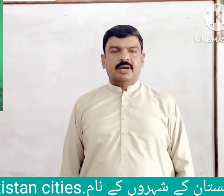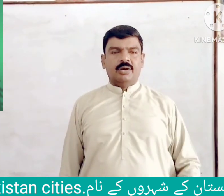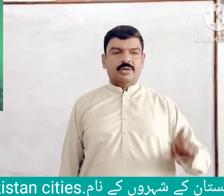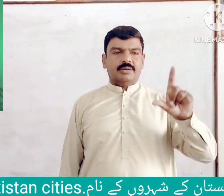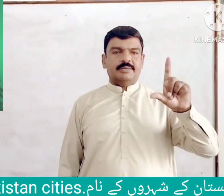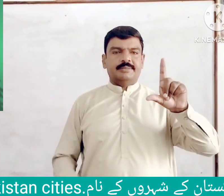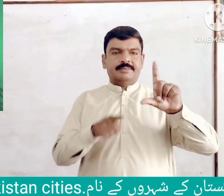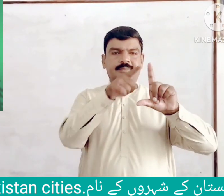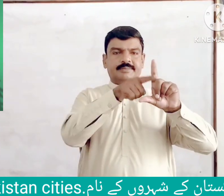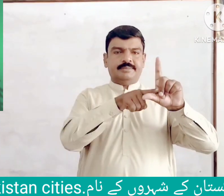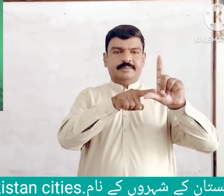लाहौर,